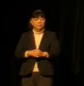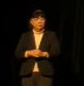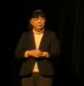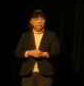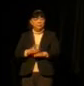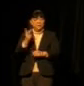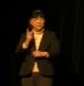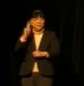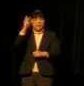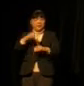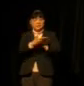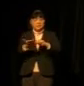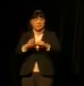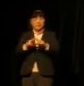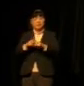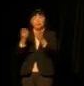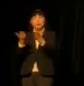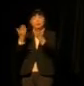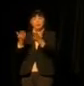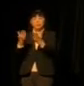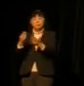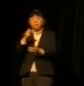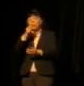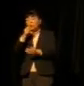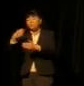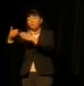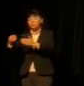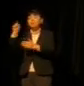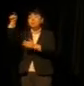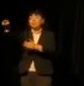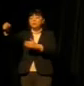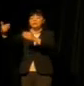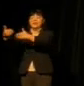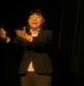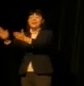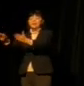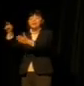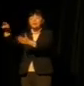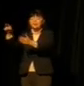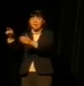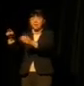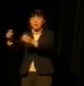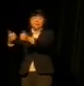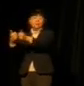鹿島小学校の放送室の奥に個室があるんですけど、そこでカウンセリングを実施しました。その他は